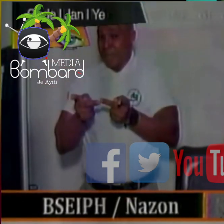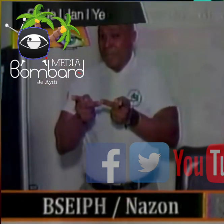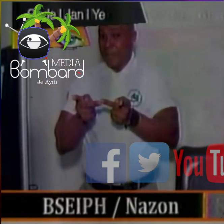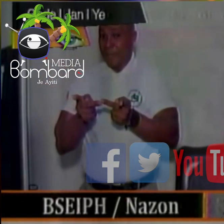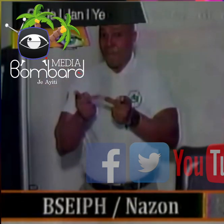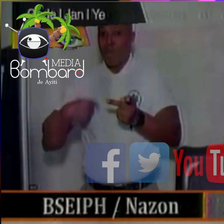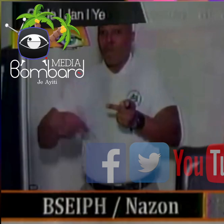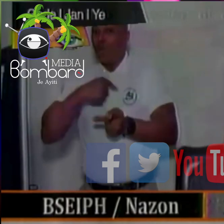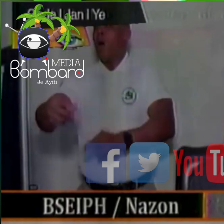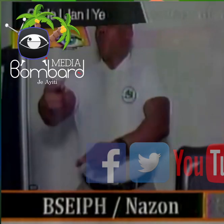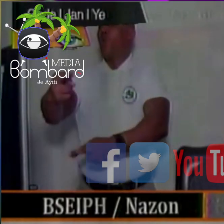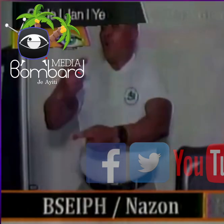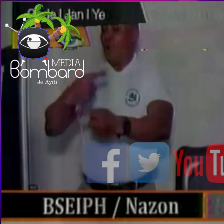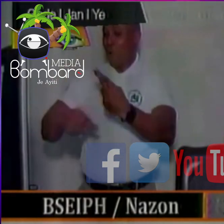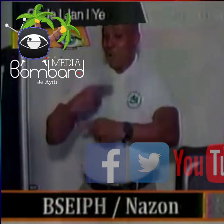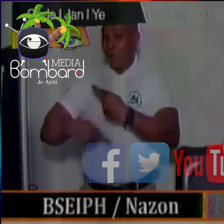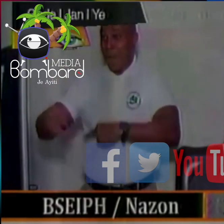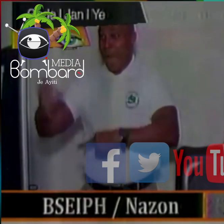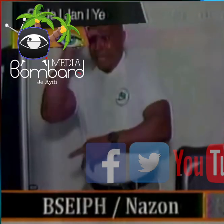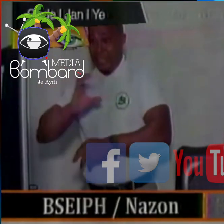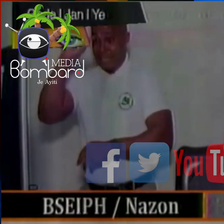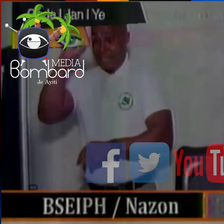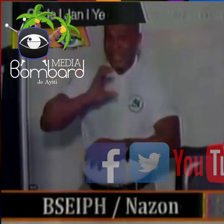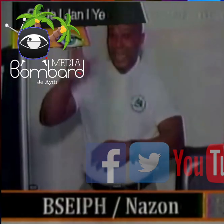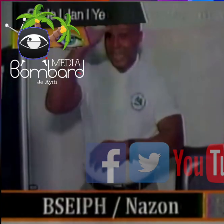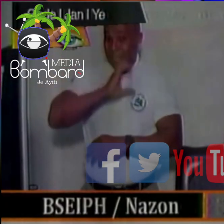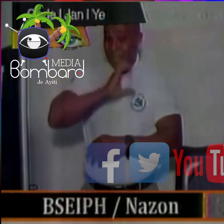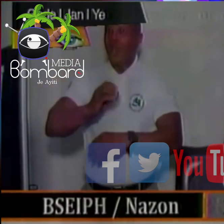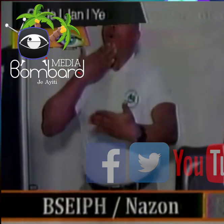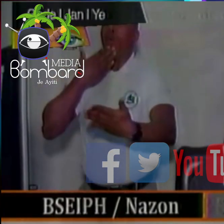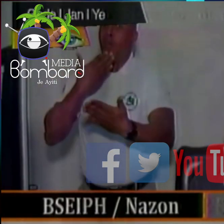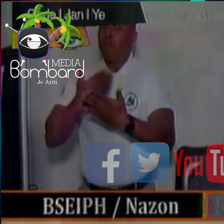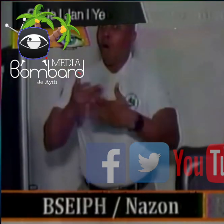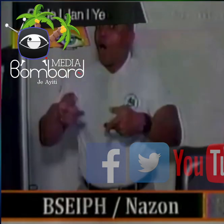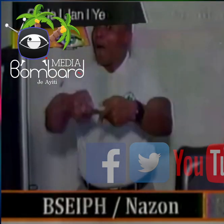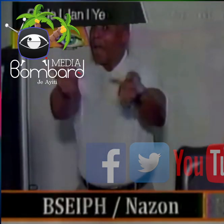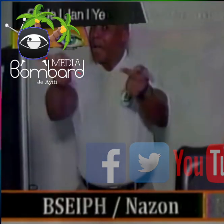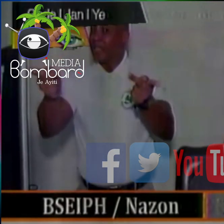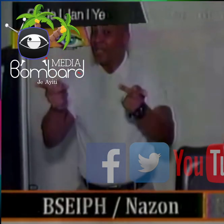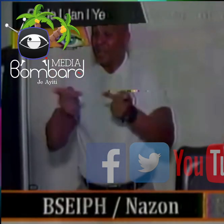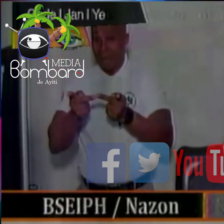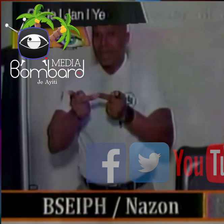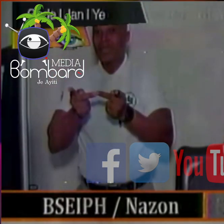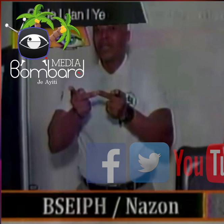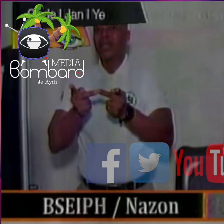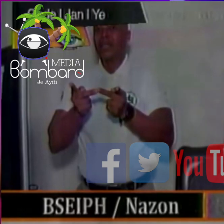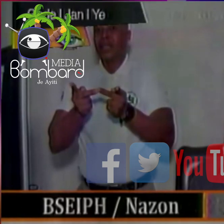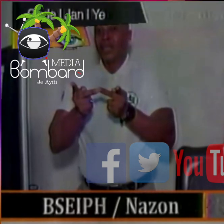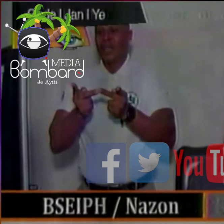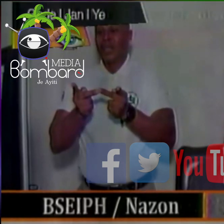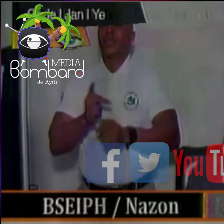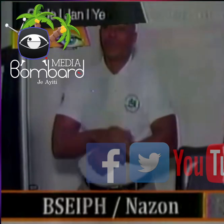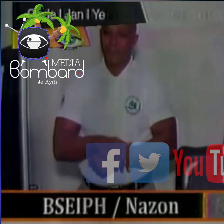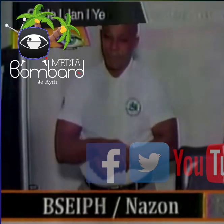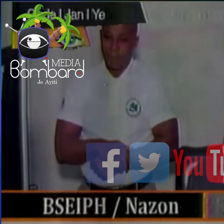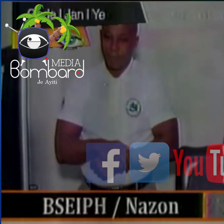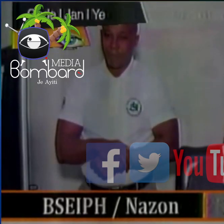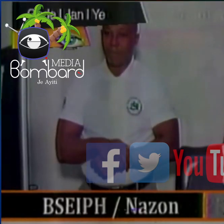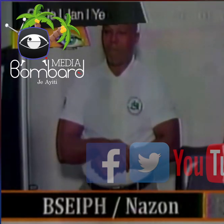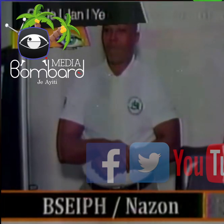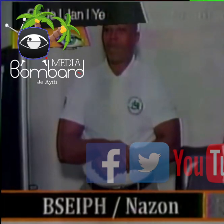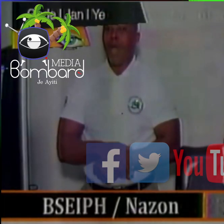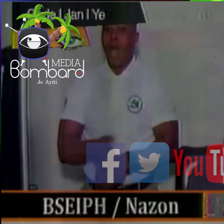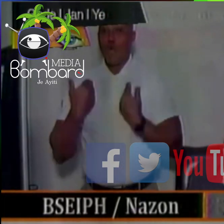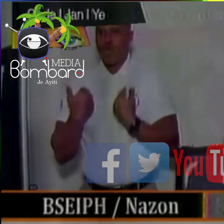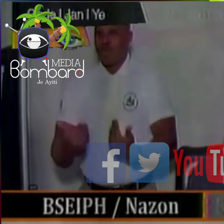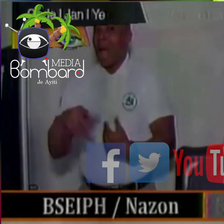avons retourné pour nous faire notre recherche, pour nous faire un côté, pour nous aller avec Mounio en attendant. Et là maintenant,